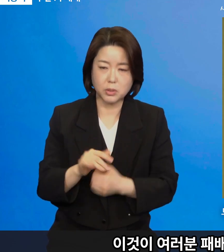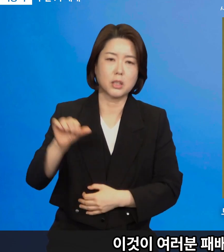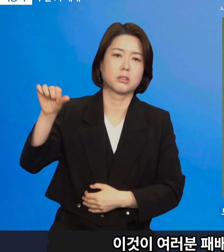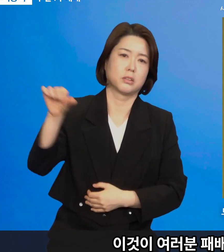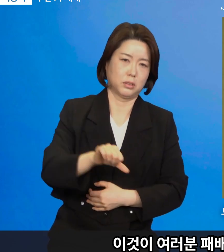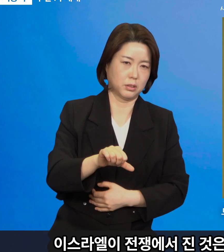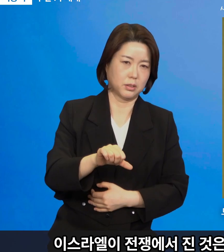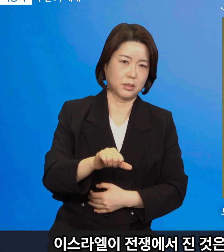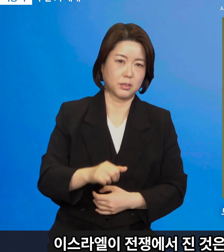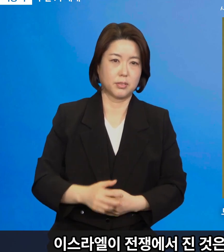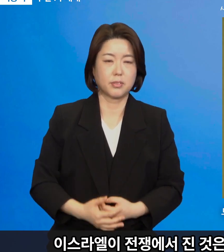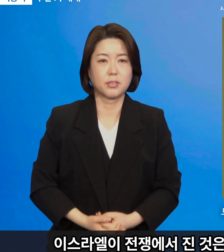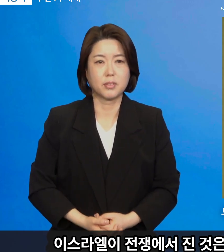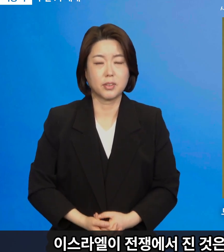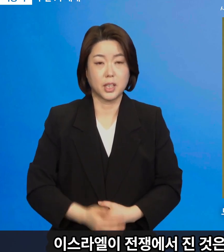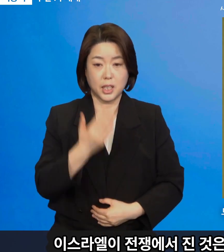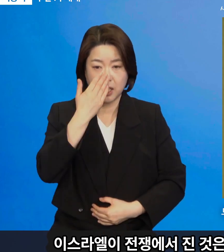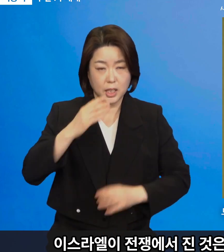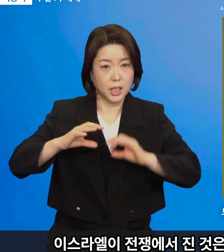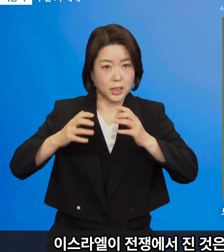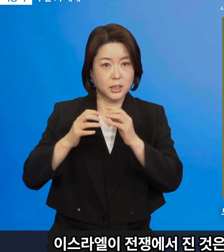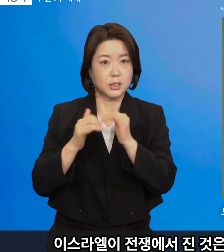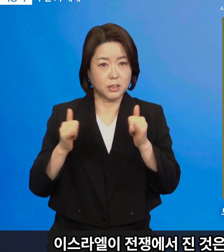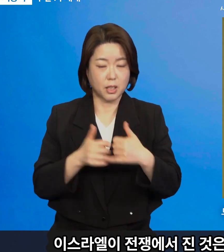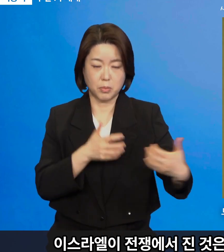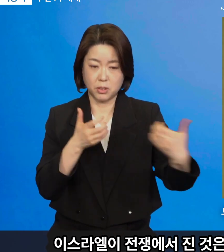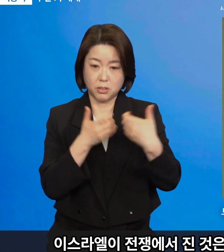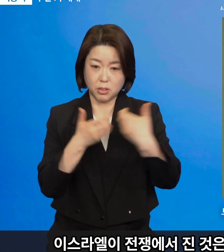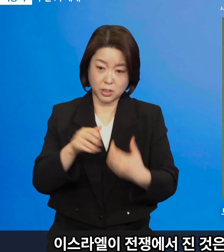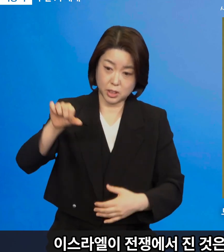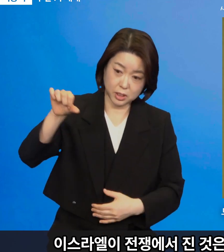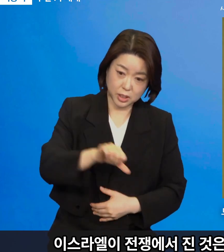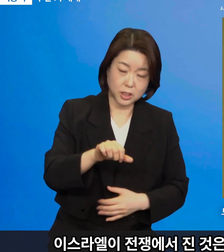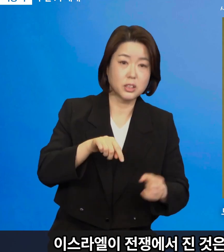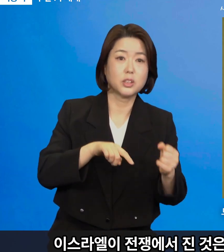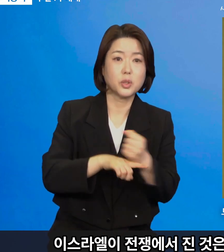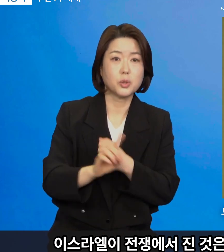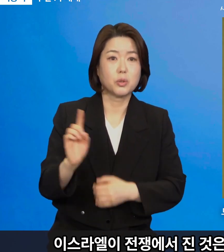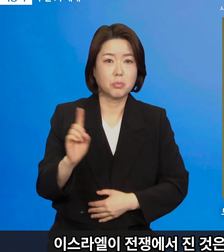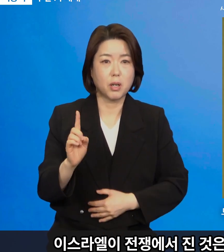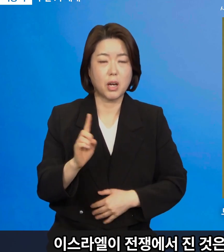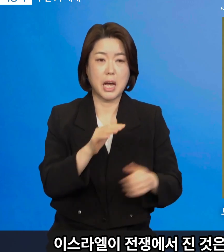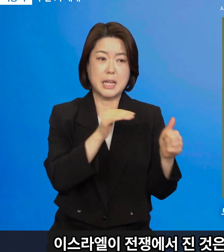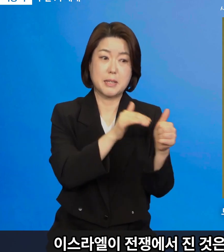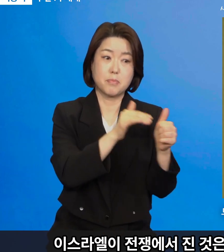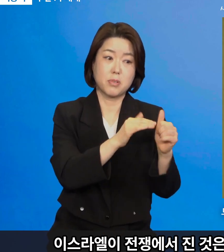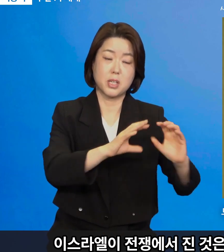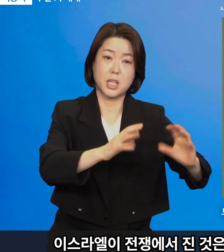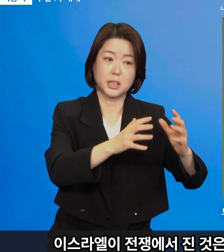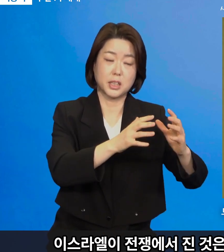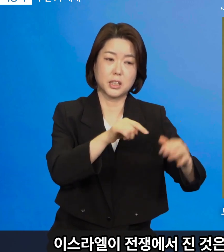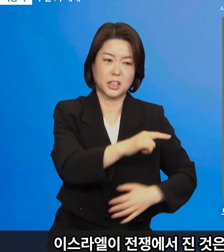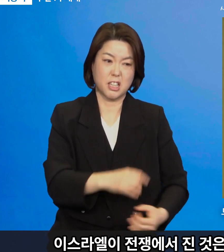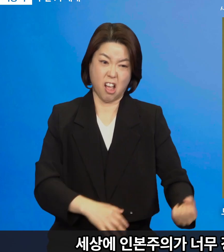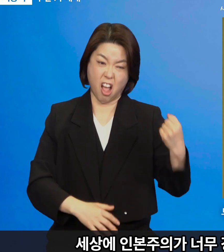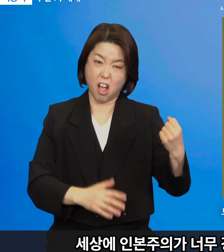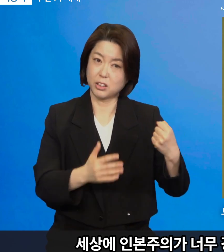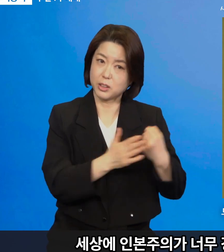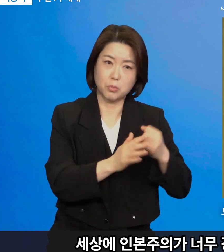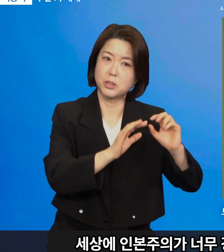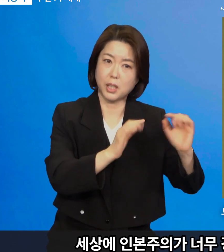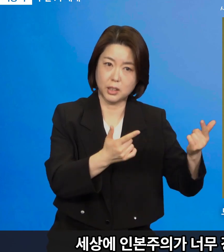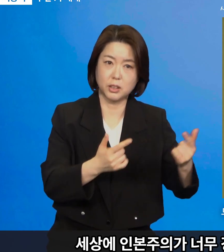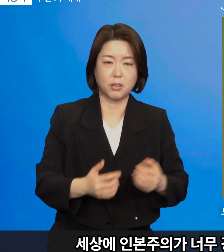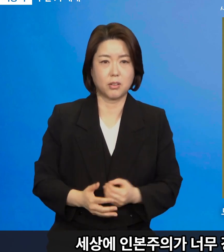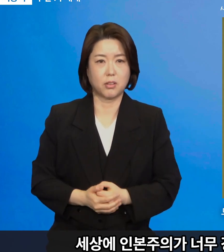원인이었습니다. 이스라엘이 전쟁에서 진 것은 블레셋이 강해서가 아닙니다.